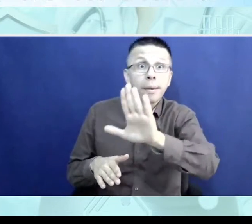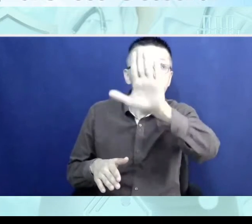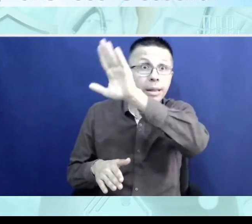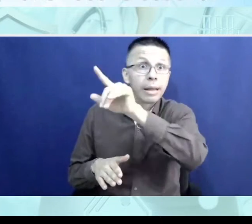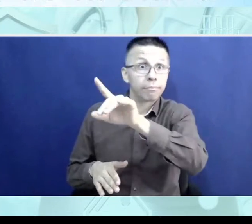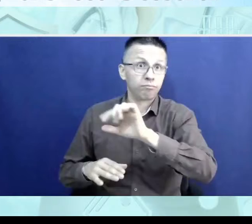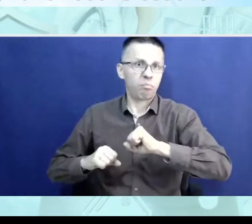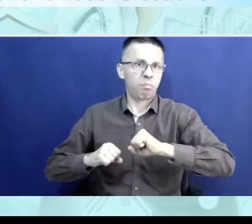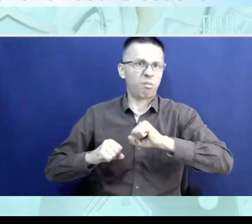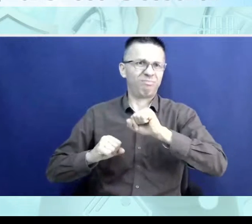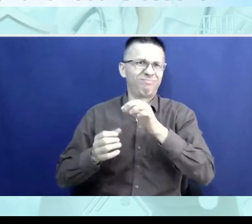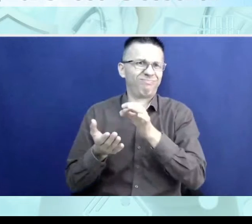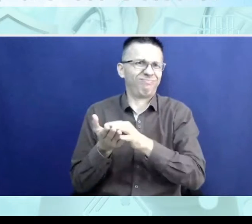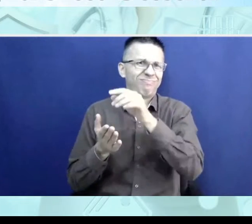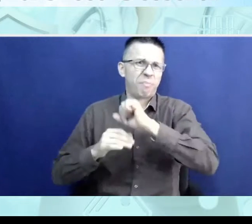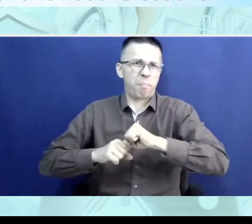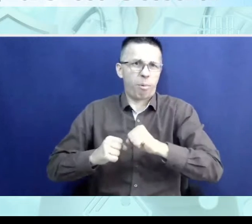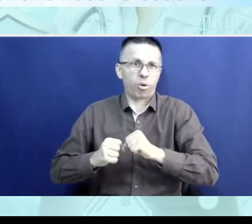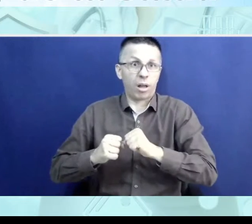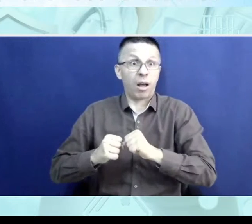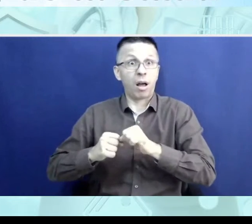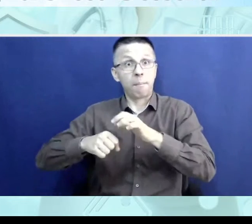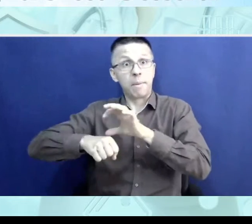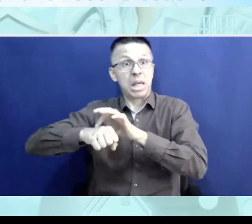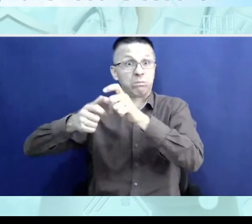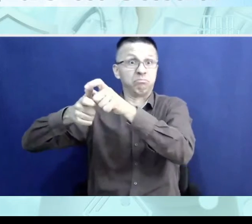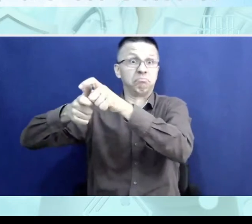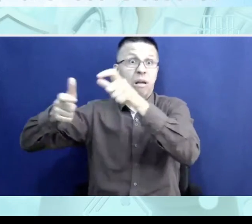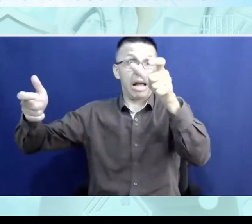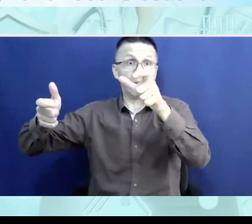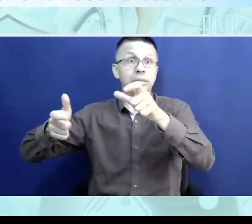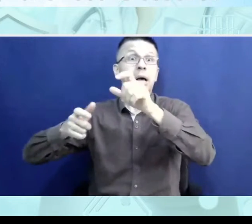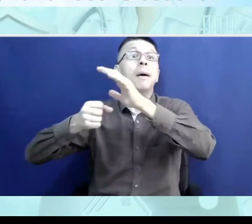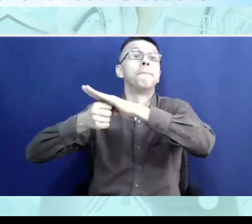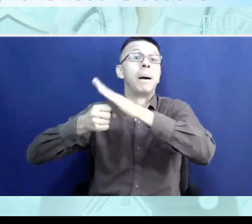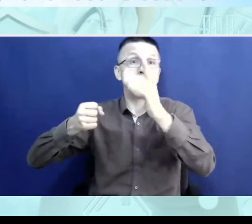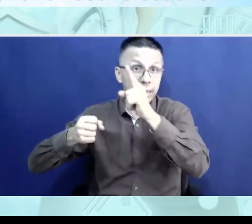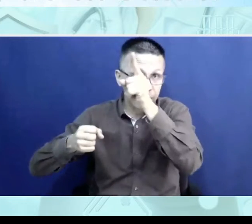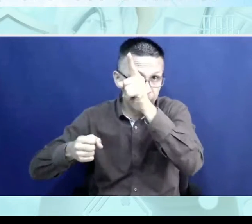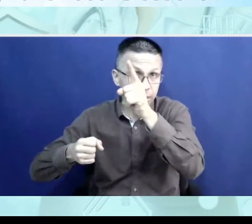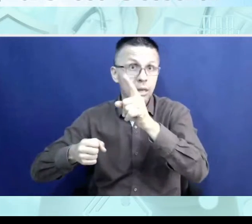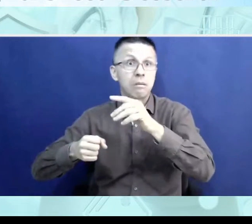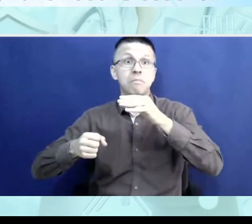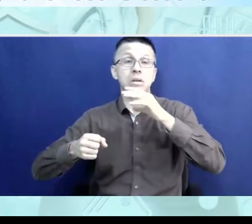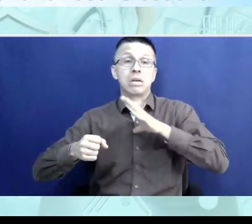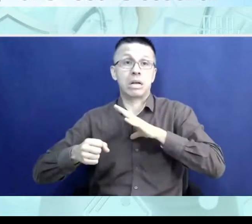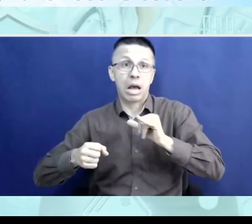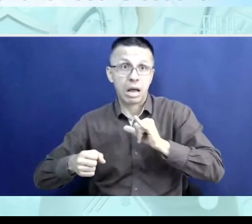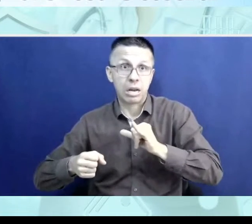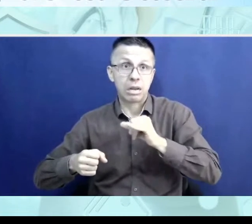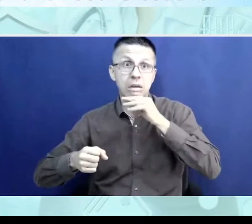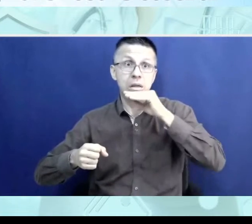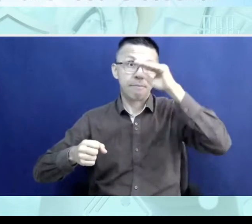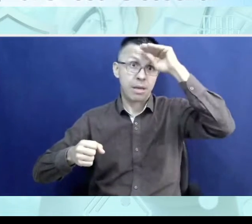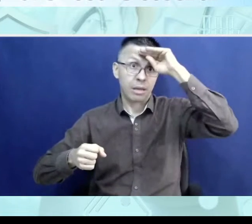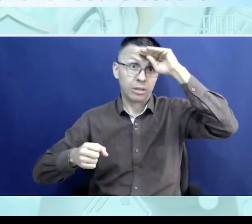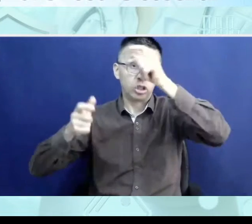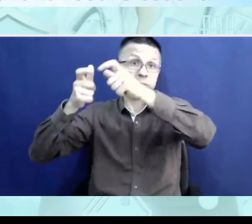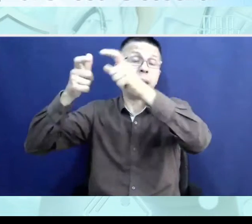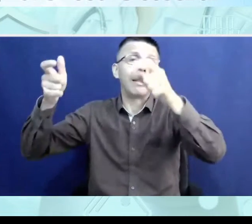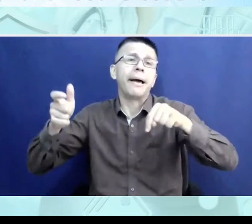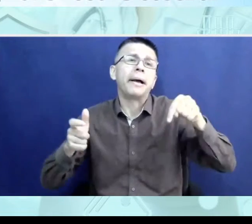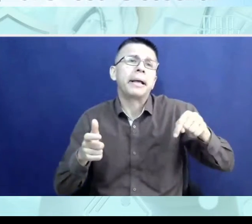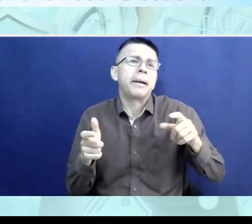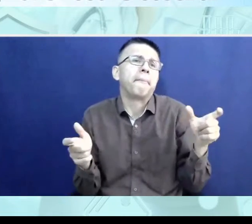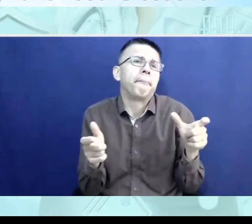en Bogotá hay una oferta de talento humano bastante grande, en Barranquilla, en Cali, en Medellín. Cierto. Acá tenemos limitaciones y